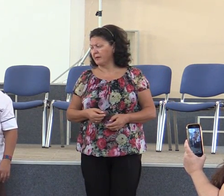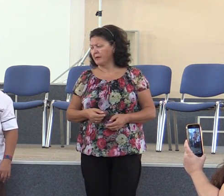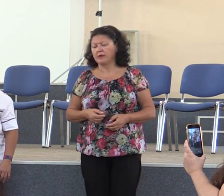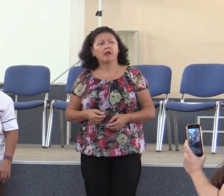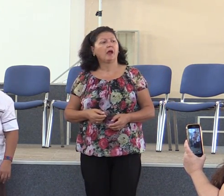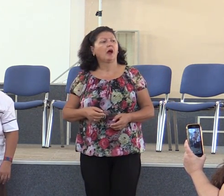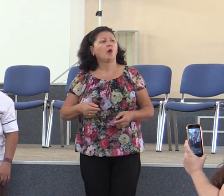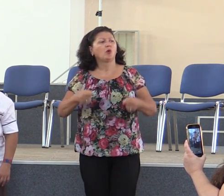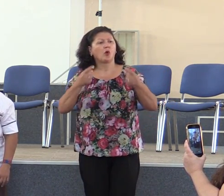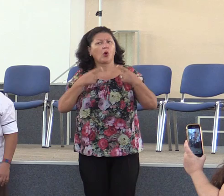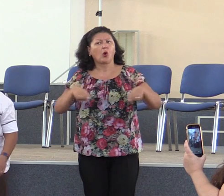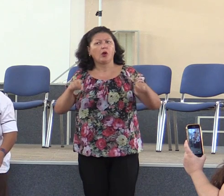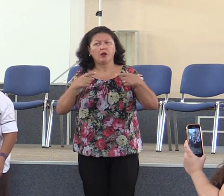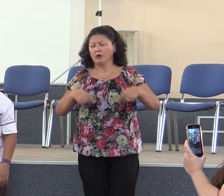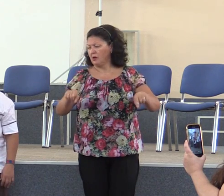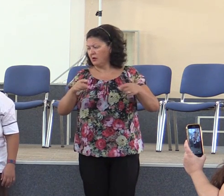Un gol?